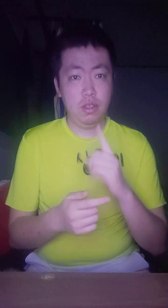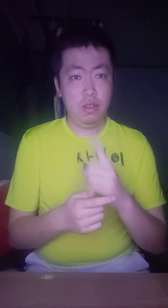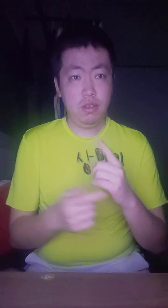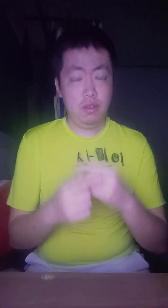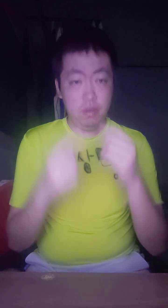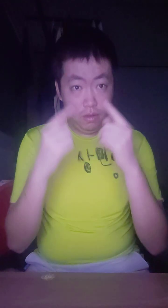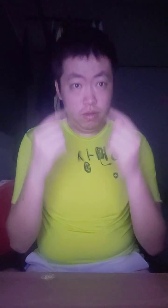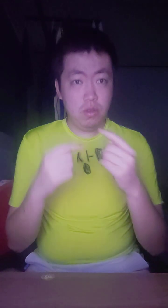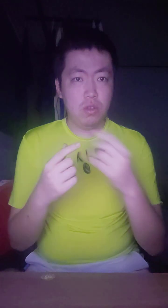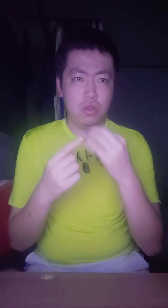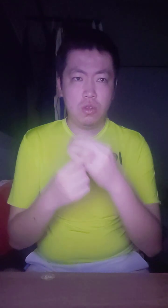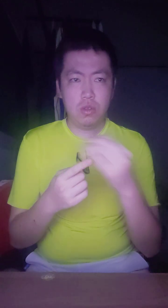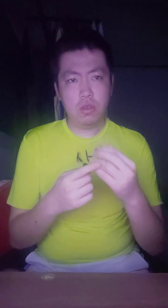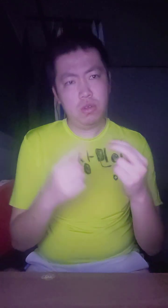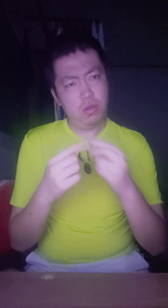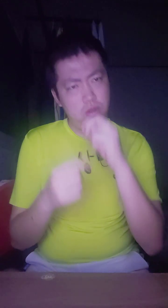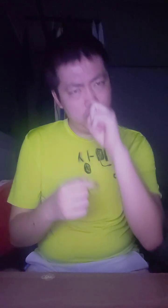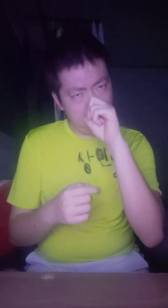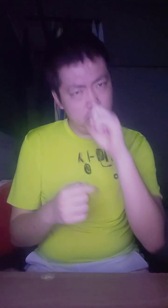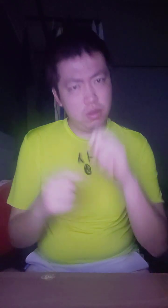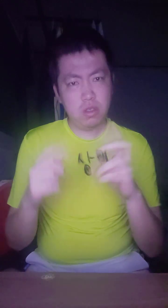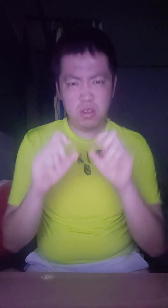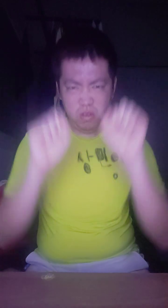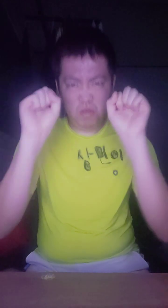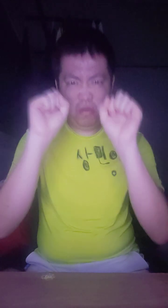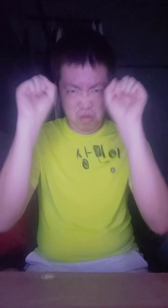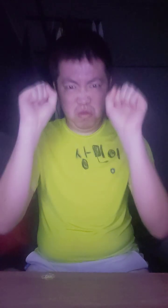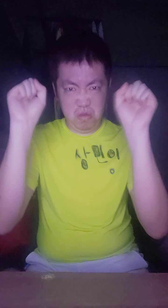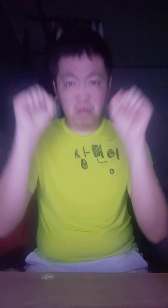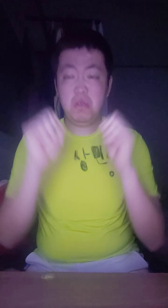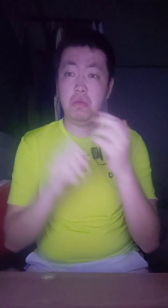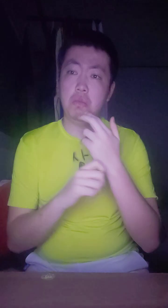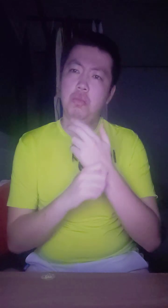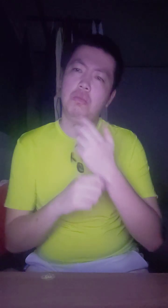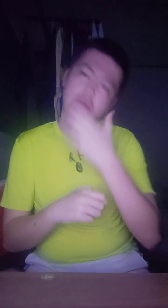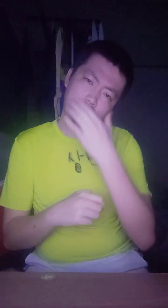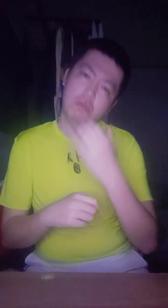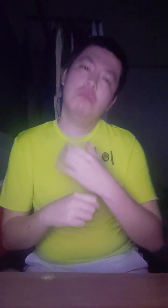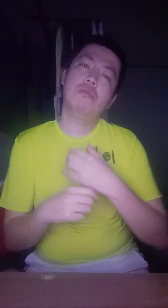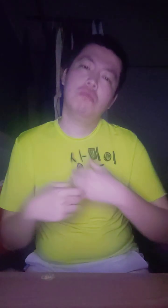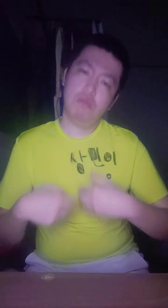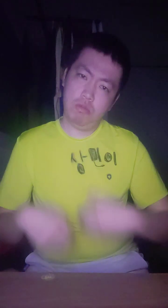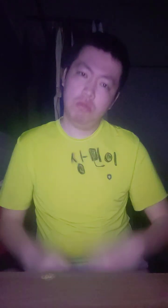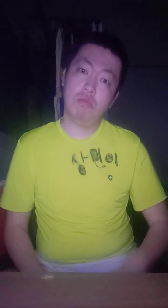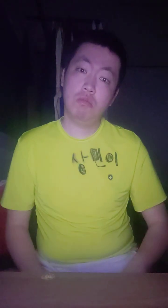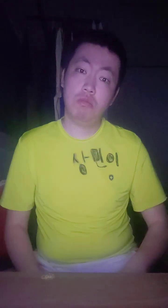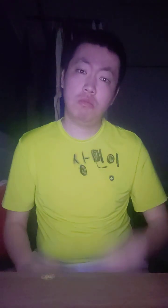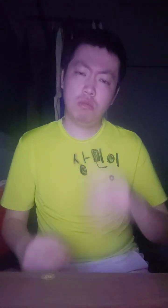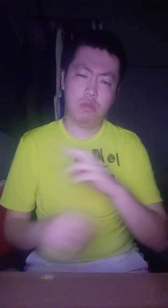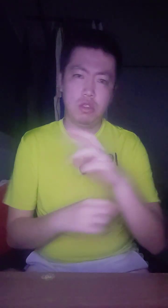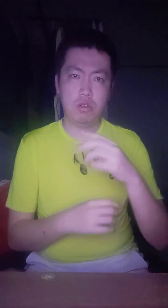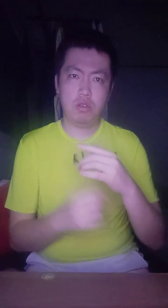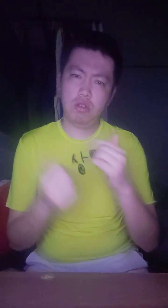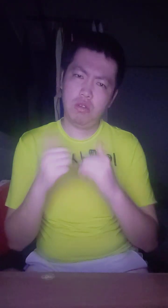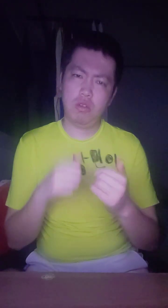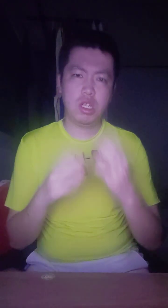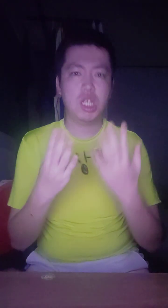막 조금이라도 좋으니까 건강을 조금만 회복만 했으면. 화장실에서 의식을 잃은 건 19살